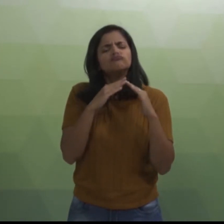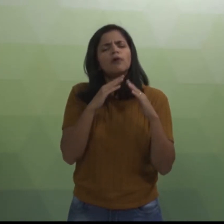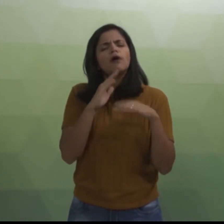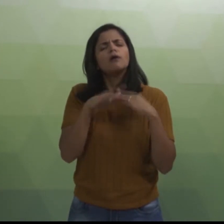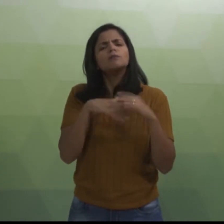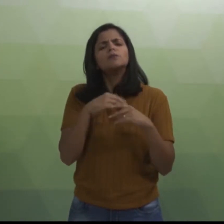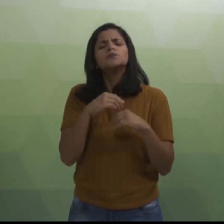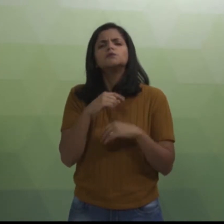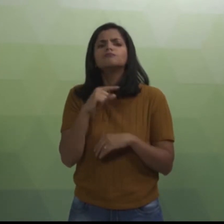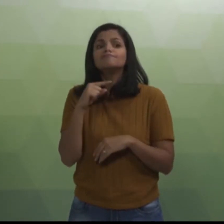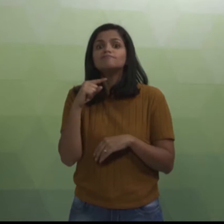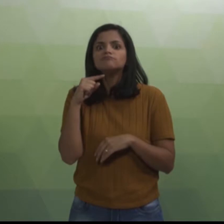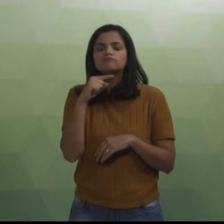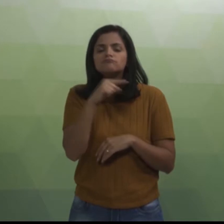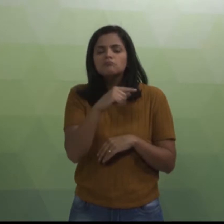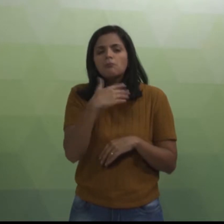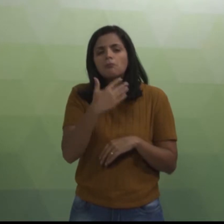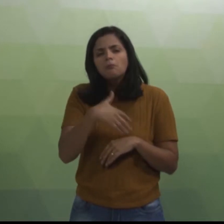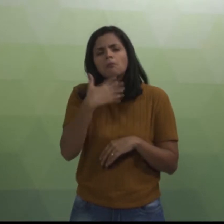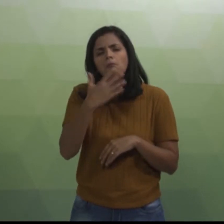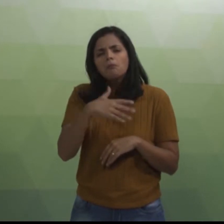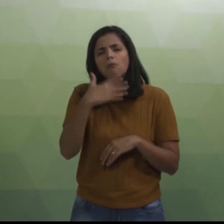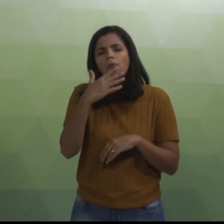E depois eu aponto,